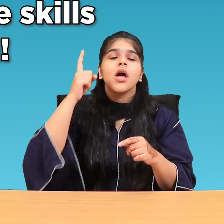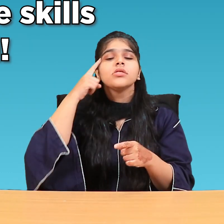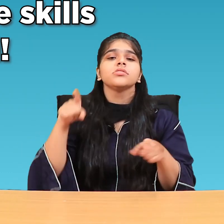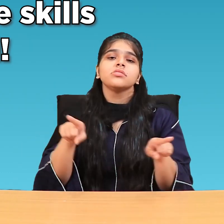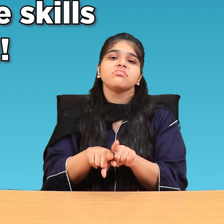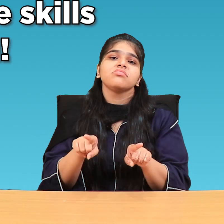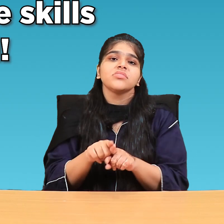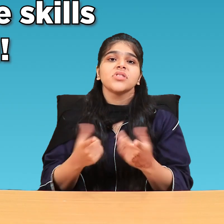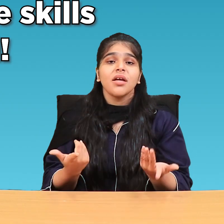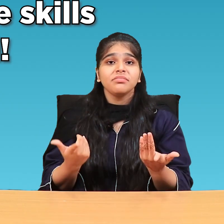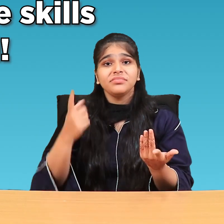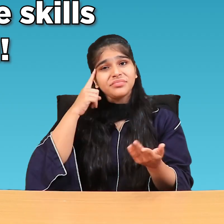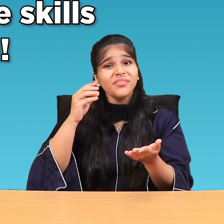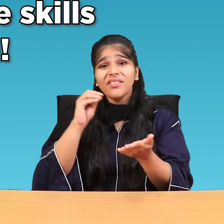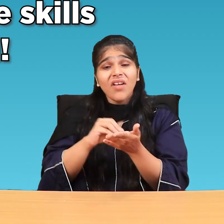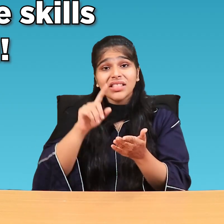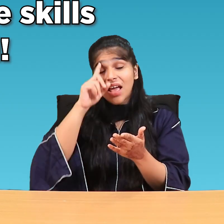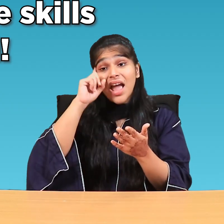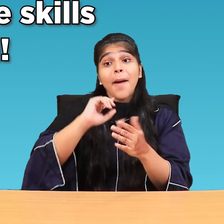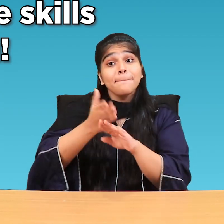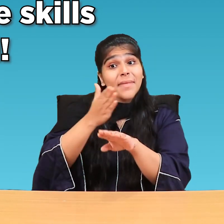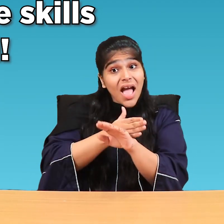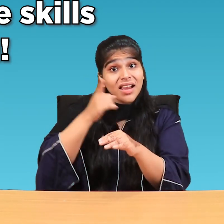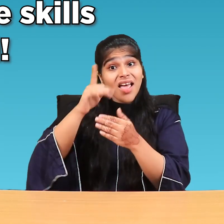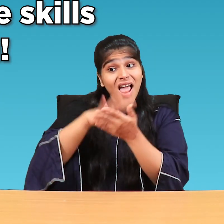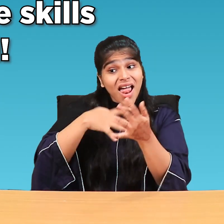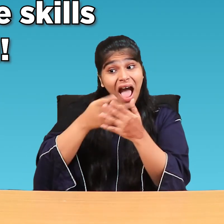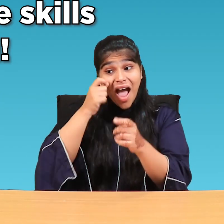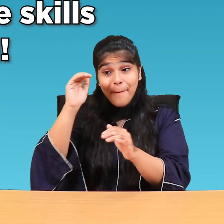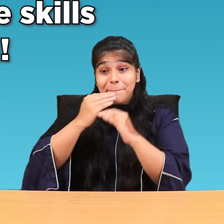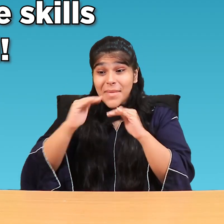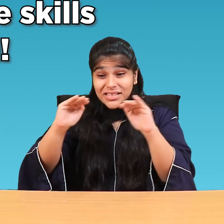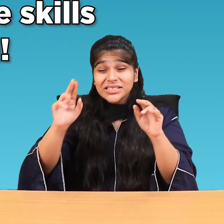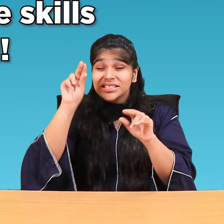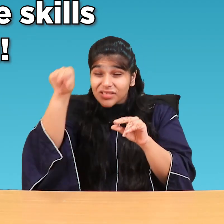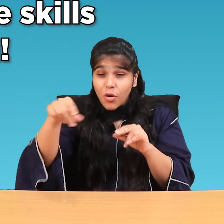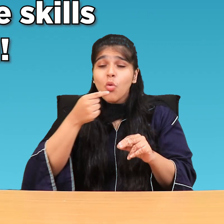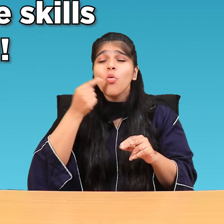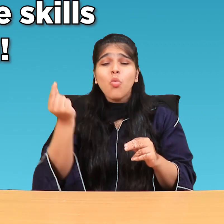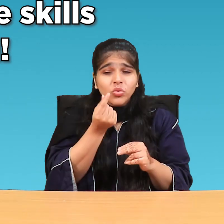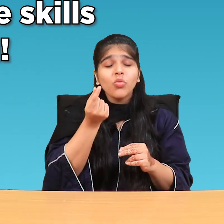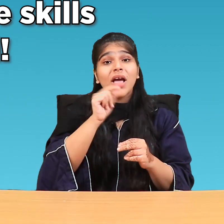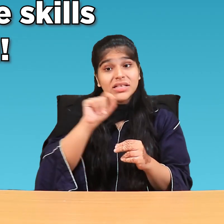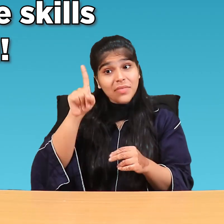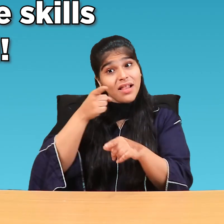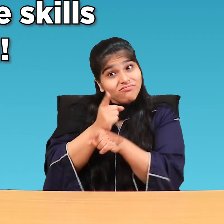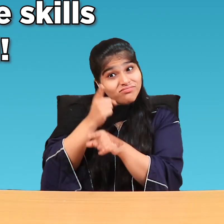तो ये बेहतर नहीं होगा कि पहले हम बच्चों की लैंग्वेज पे फोकस करें, चाहे वो उर्दू हो या फिर इंग्लिश हो, और फिर